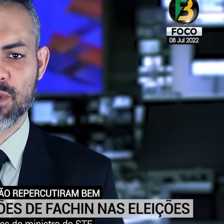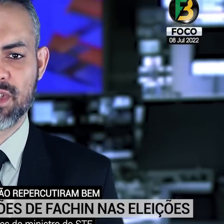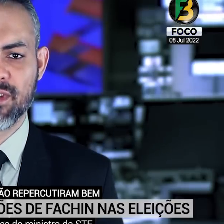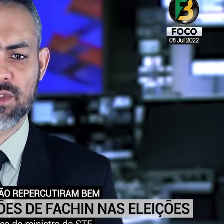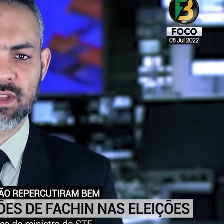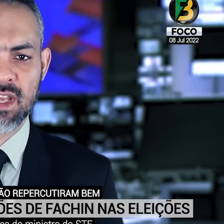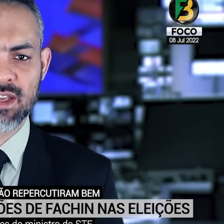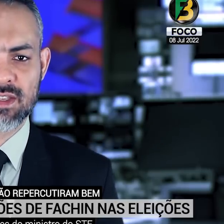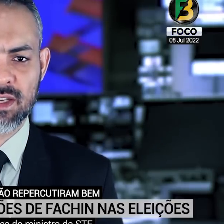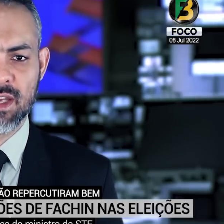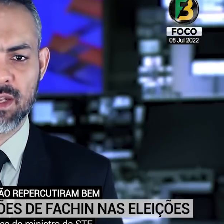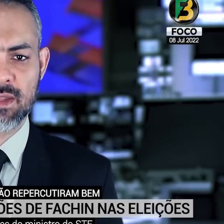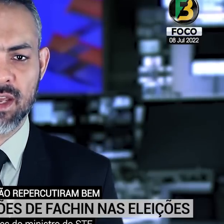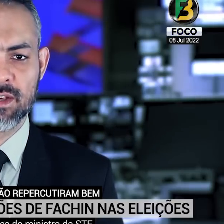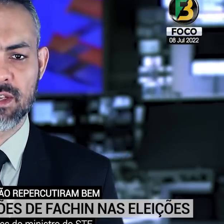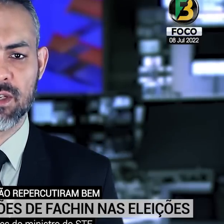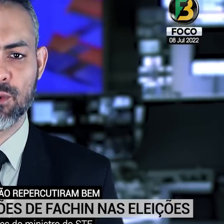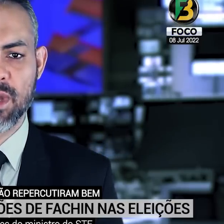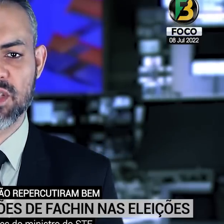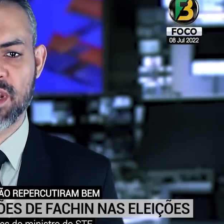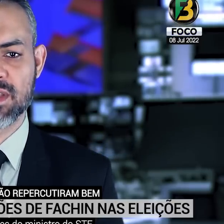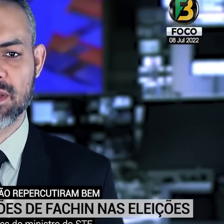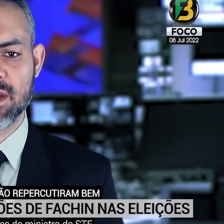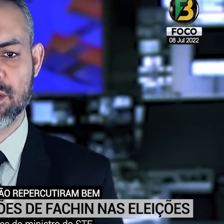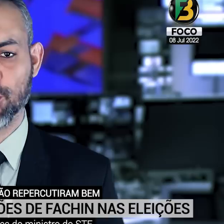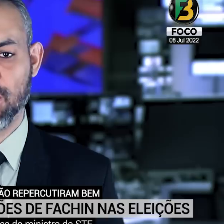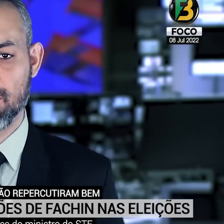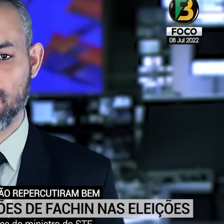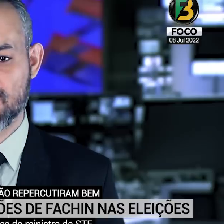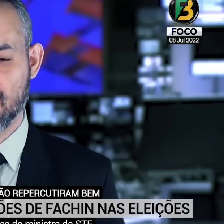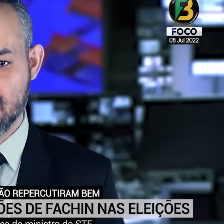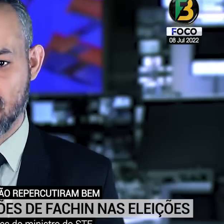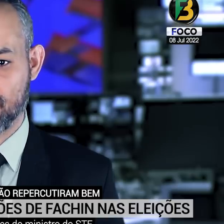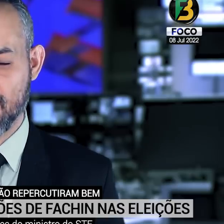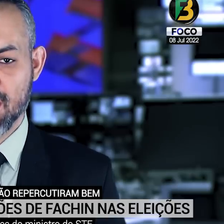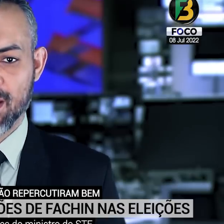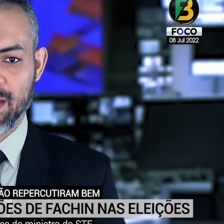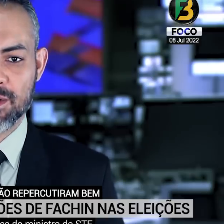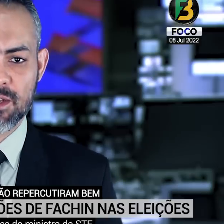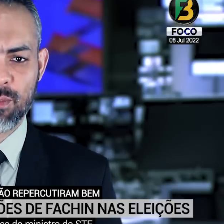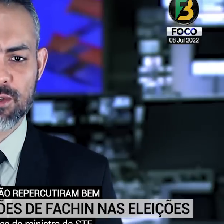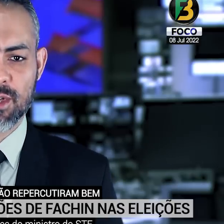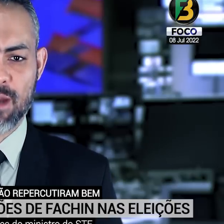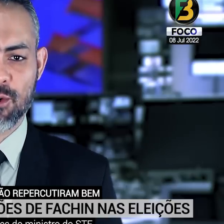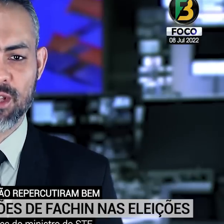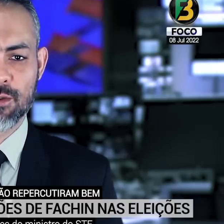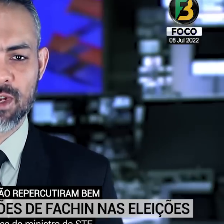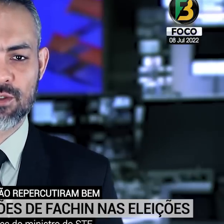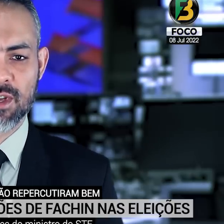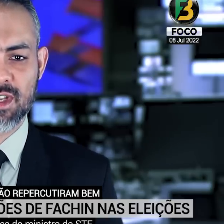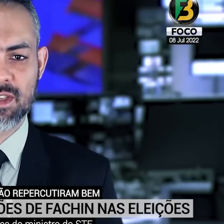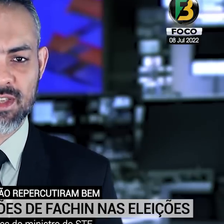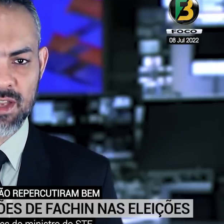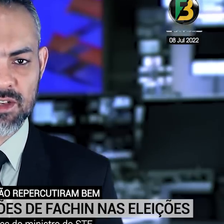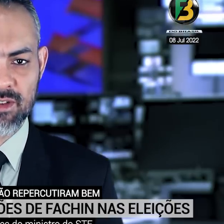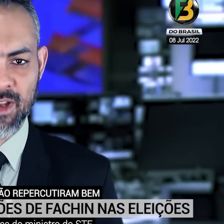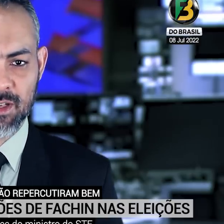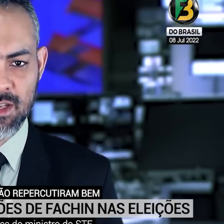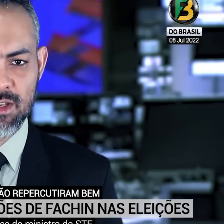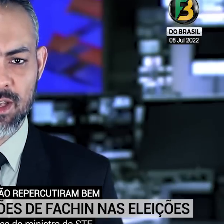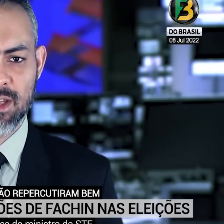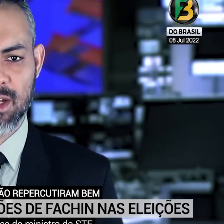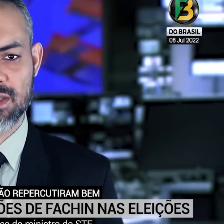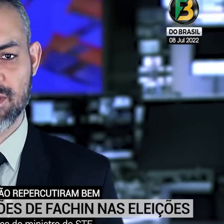vem de uma possível certeza que ele tende que o ex-presidente Lula possa ganhar Além disso bolsonaro comentou ações